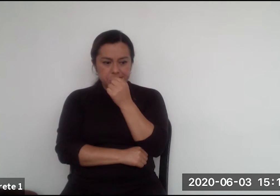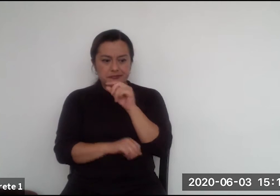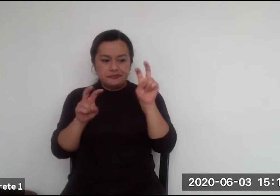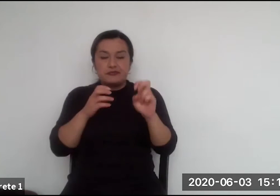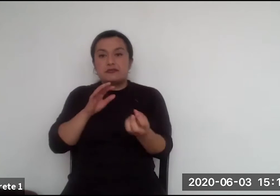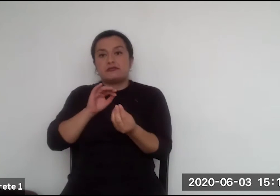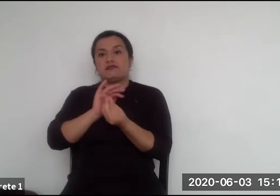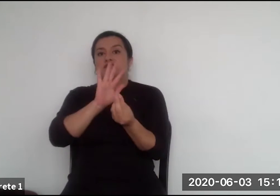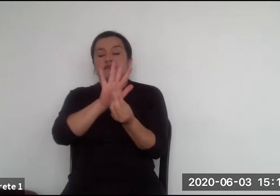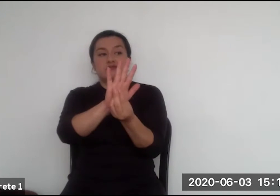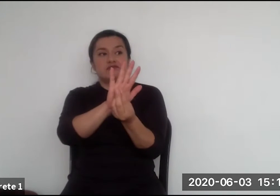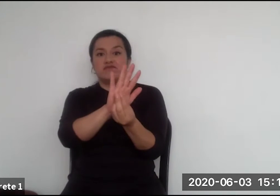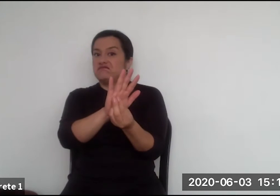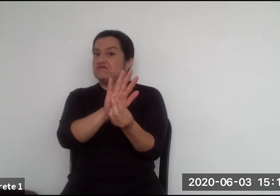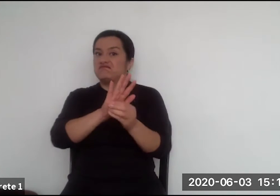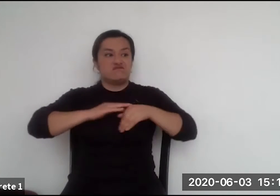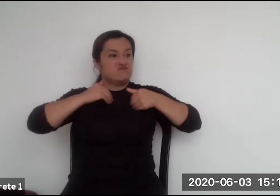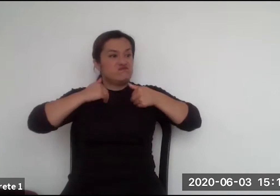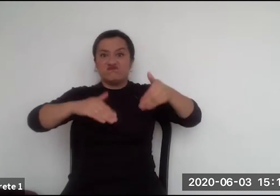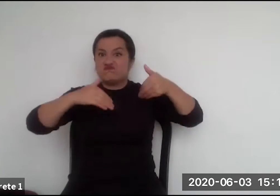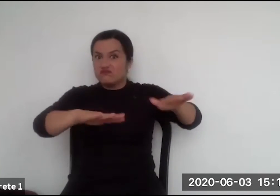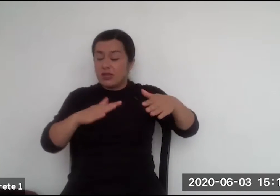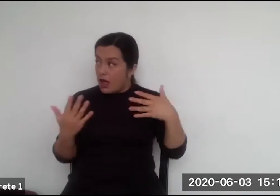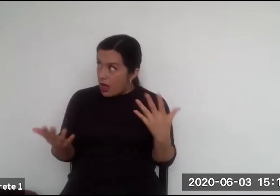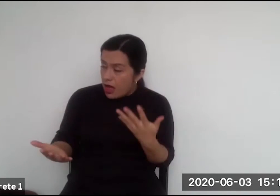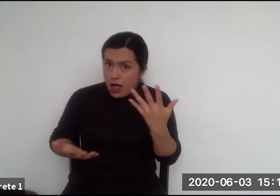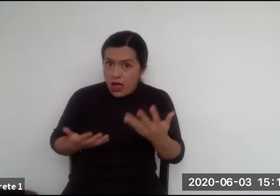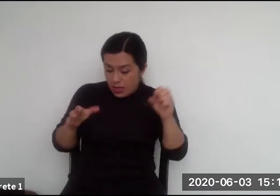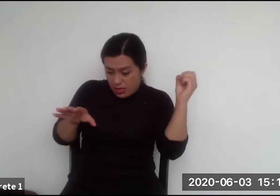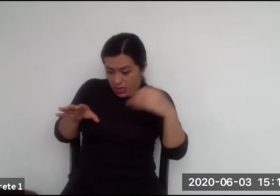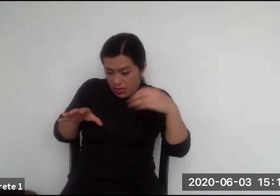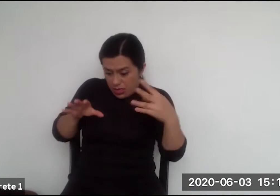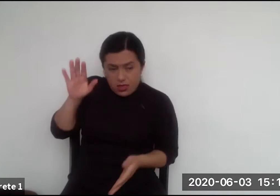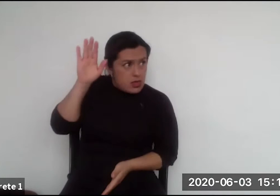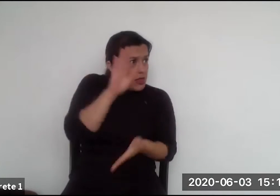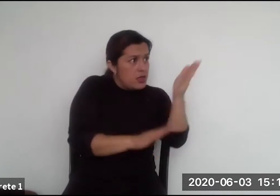el desplazamiento forzado,